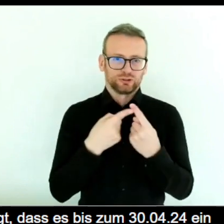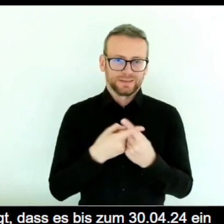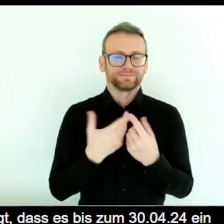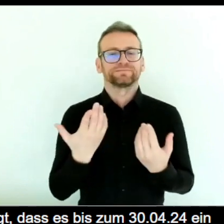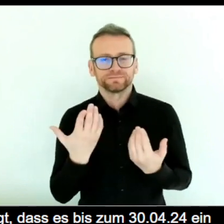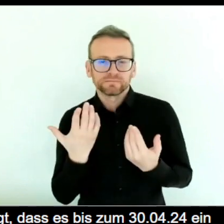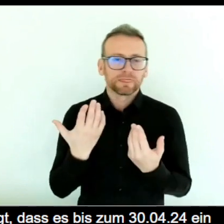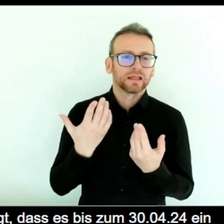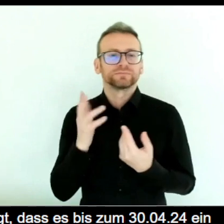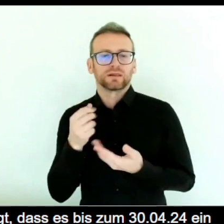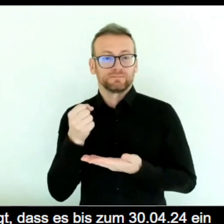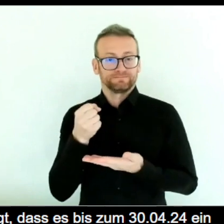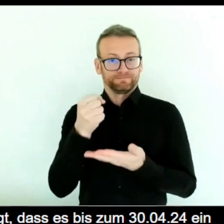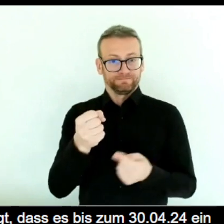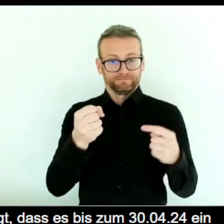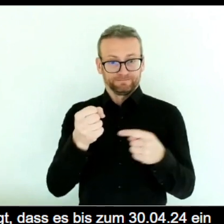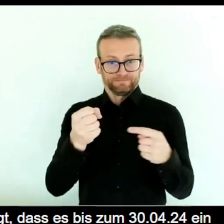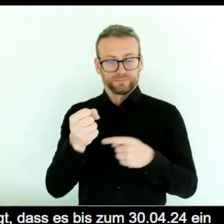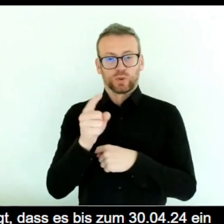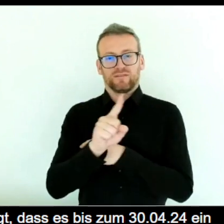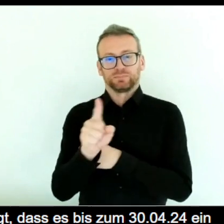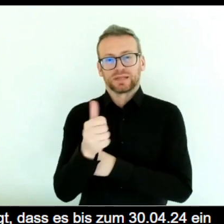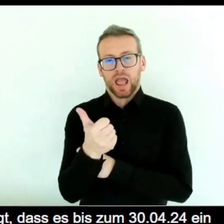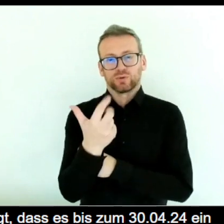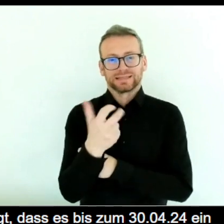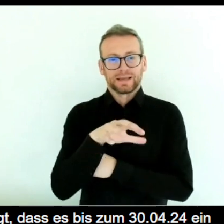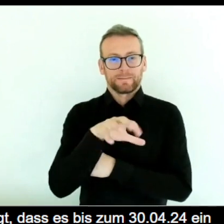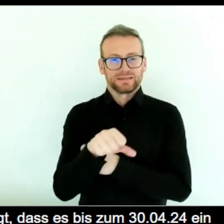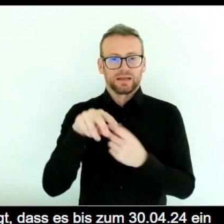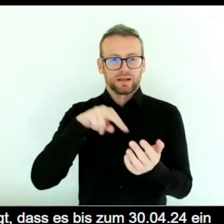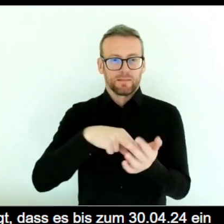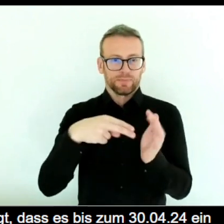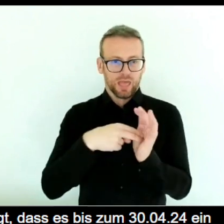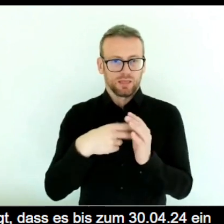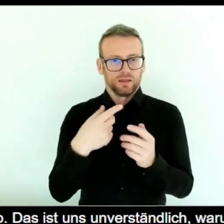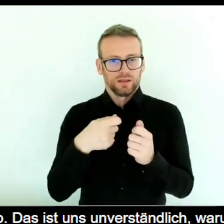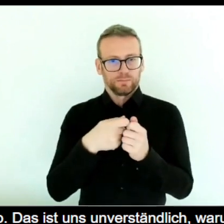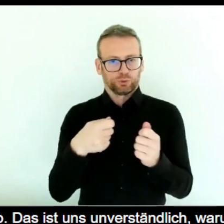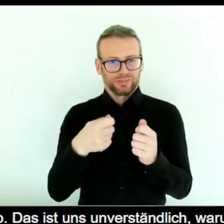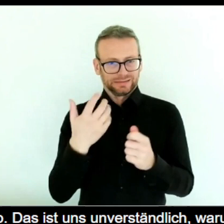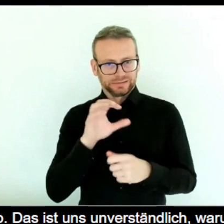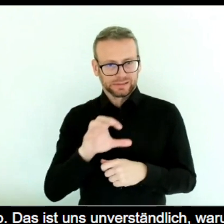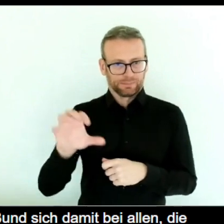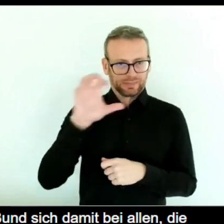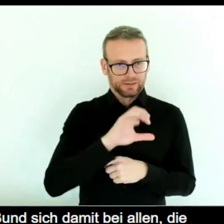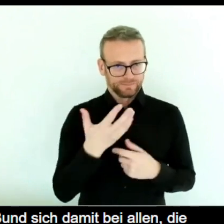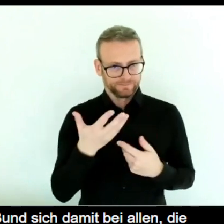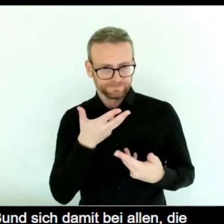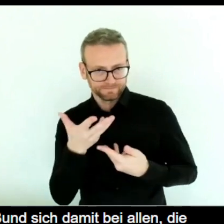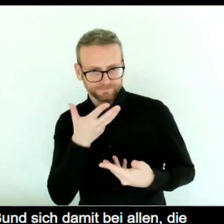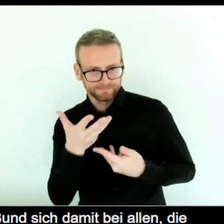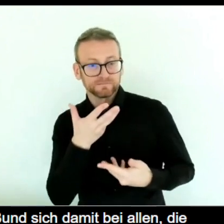stärken. Die Ziele des Gesetzes sind der Ausbau der Fahrradinfrastruktur, um das Rad noch stärker in den Alltagsverkehr zu integrieren und gleichzeitig